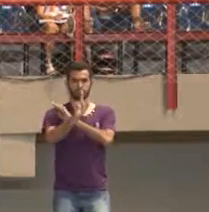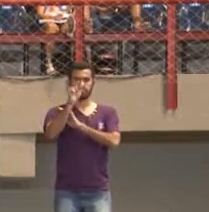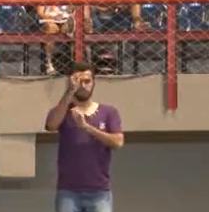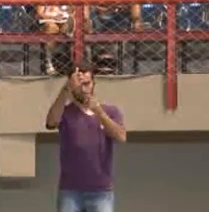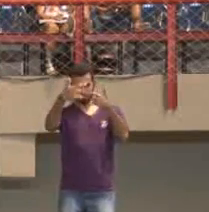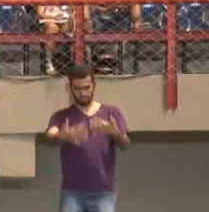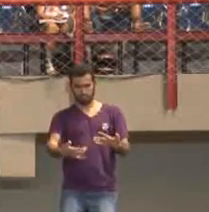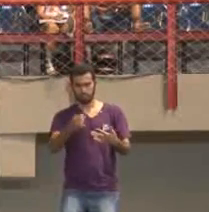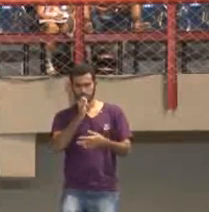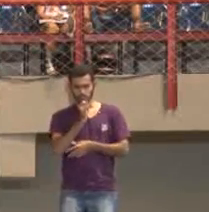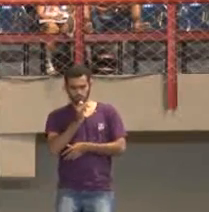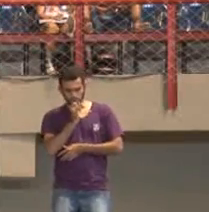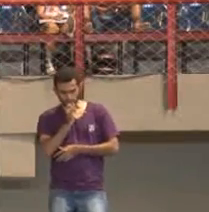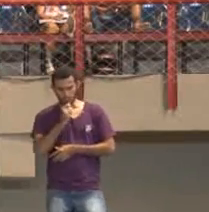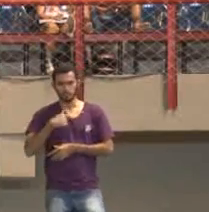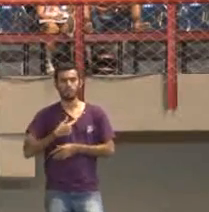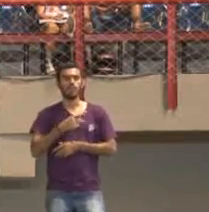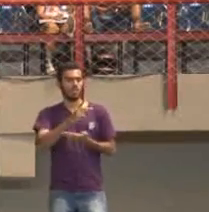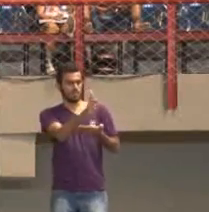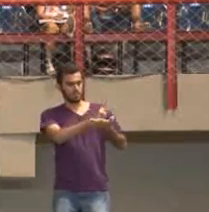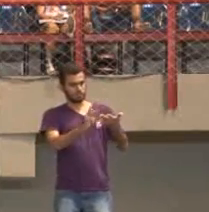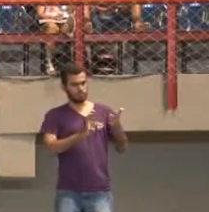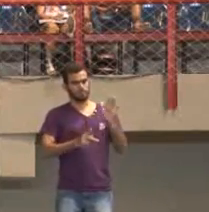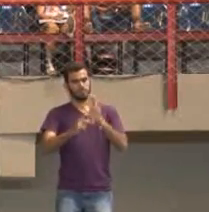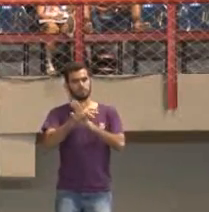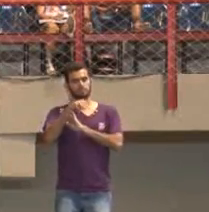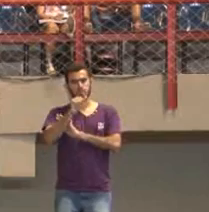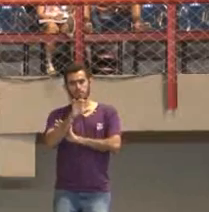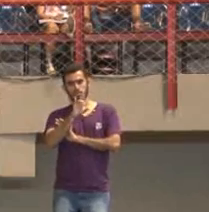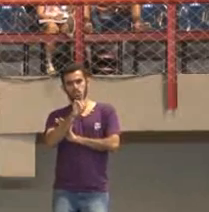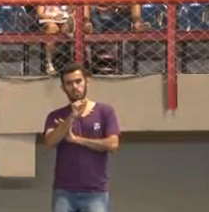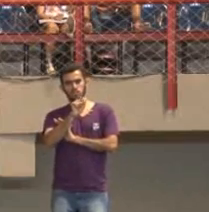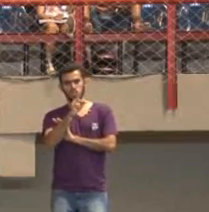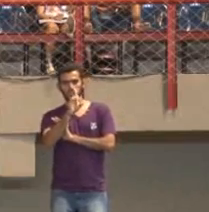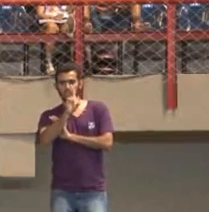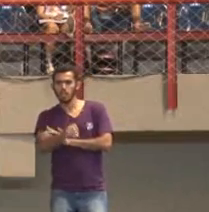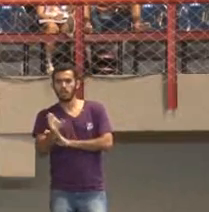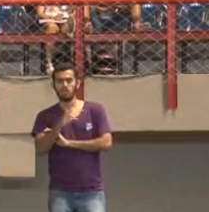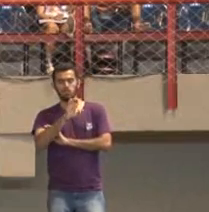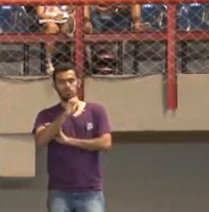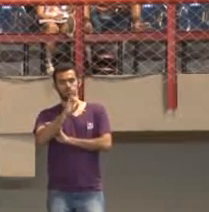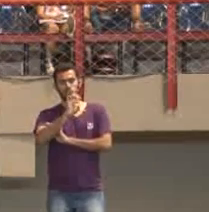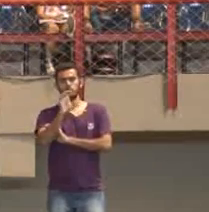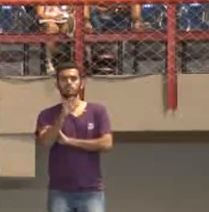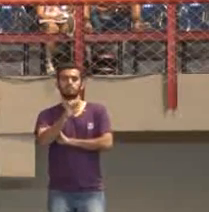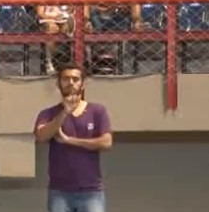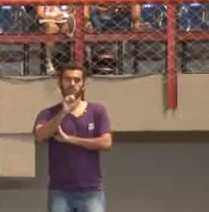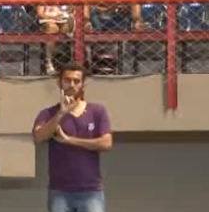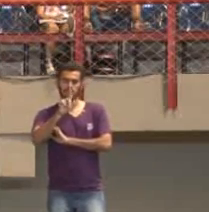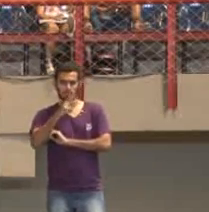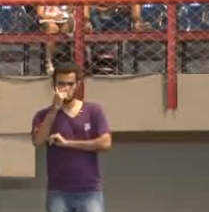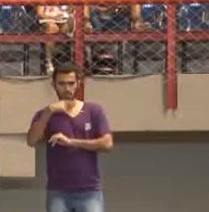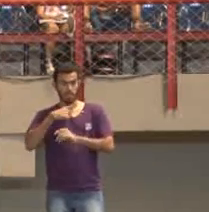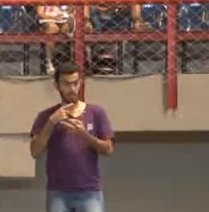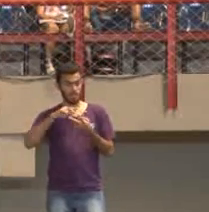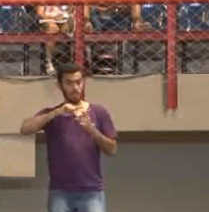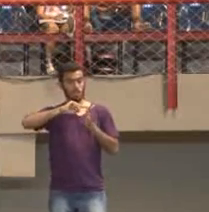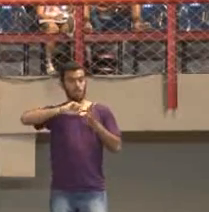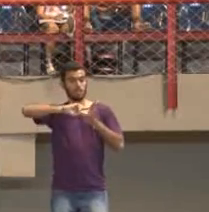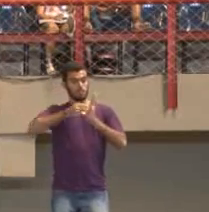poética machadiana é composta por ambiguidade e ironia. Verdadeiro ou